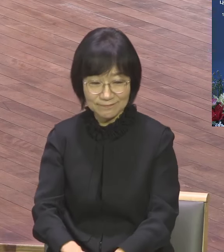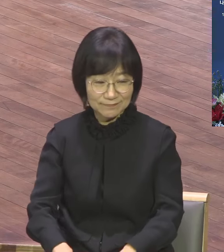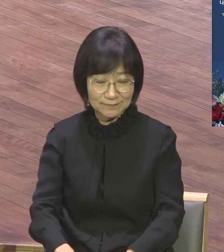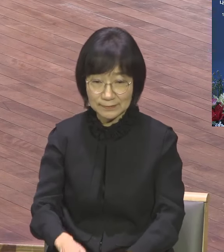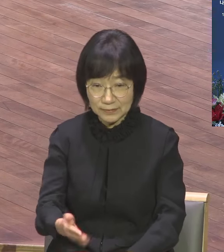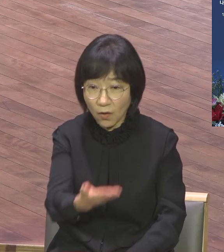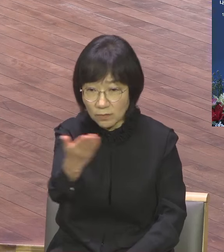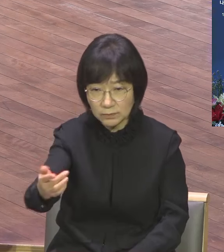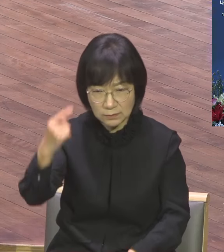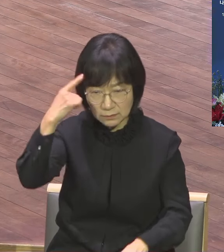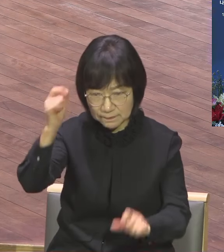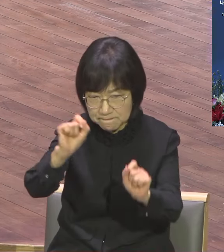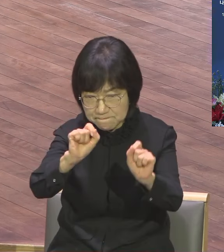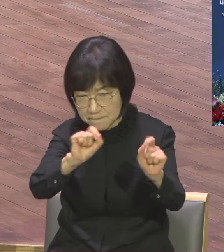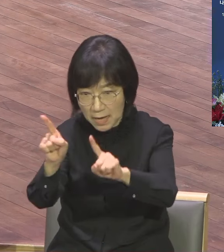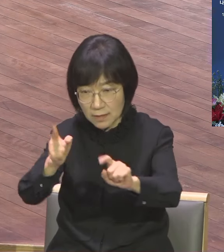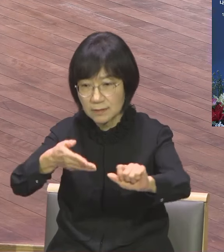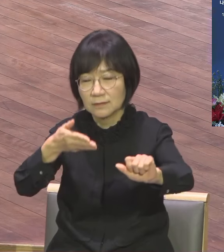정신 차려야 돼.